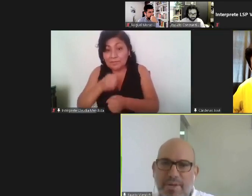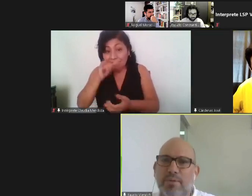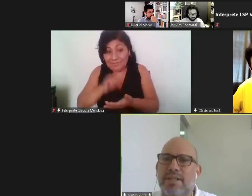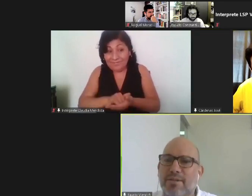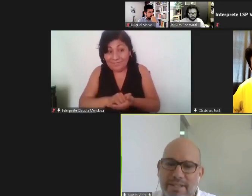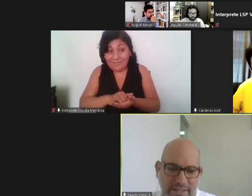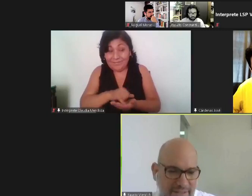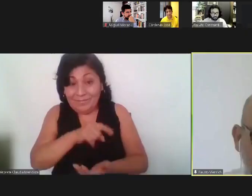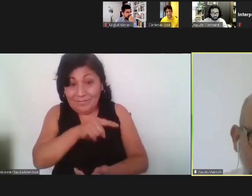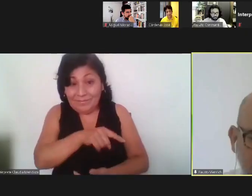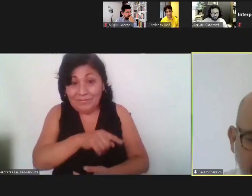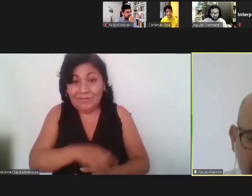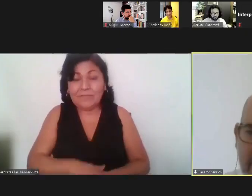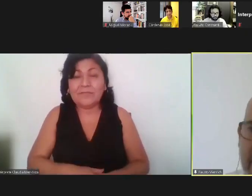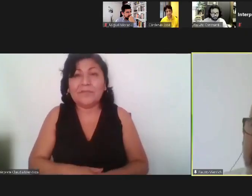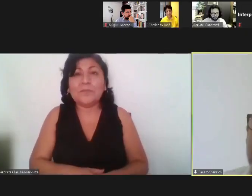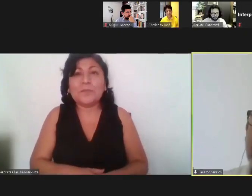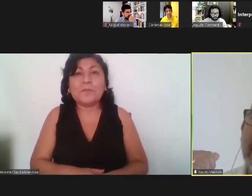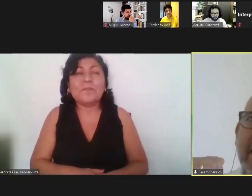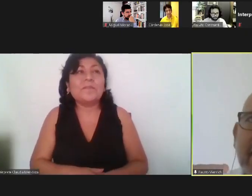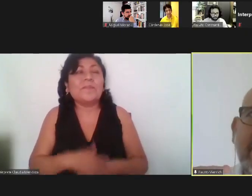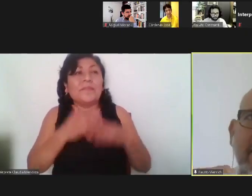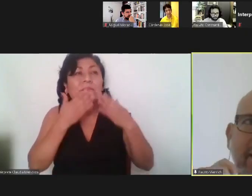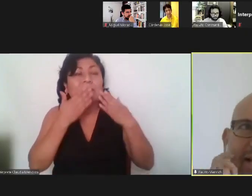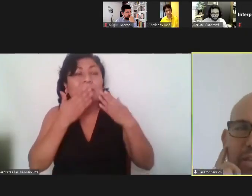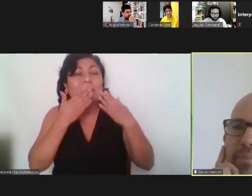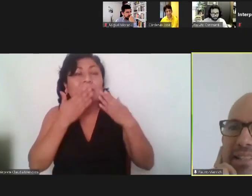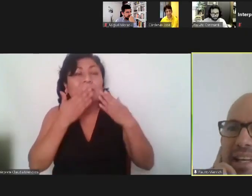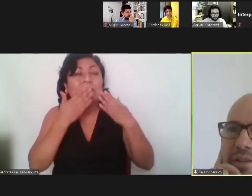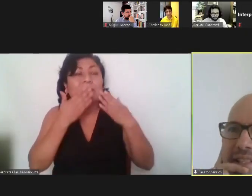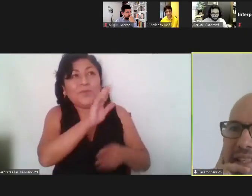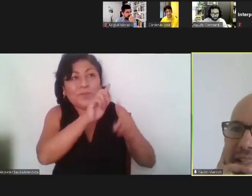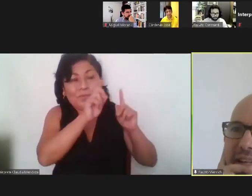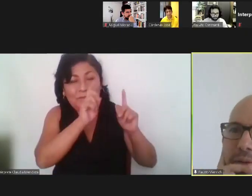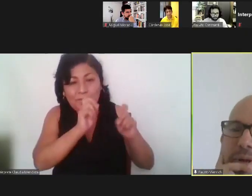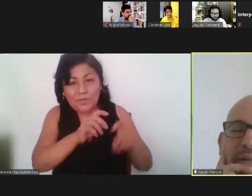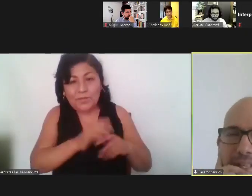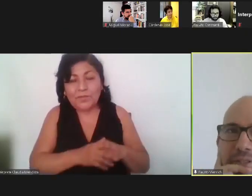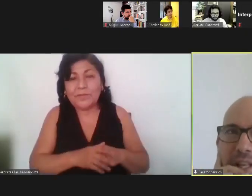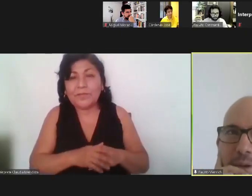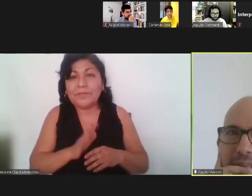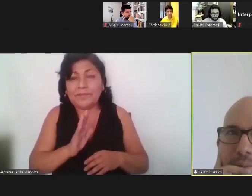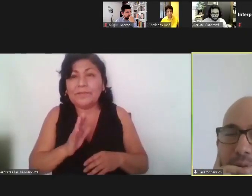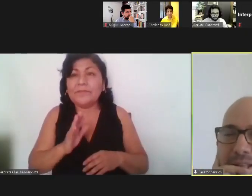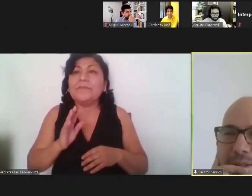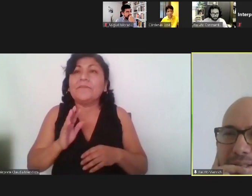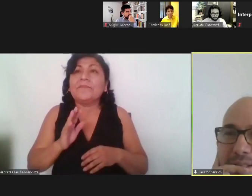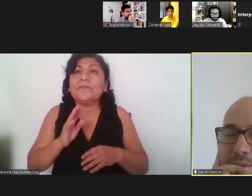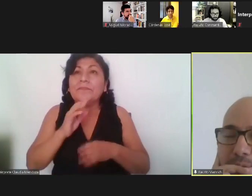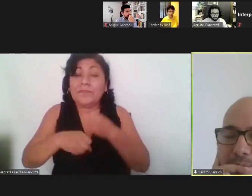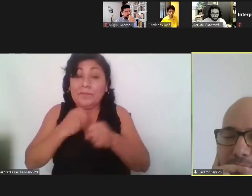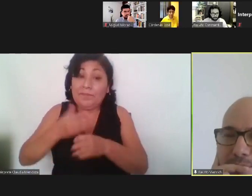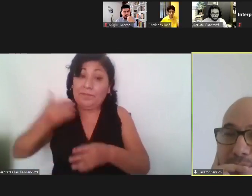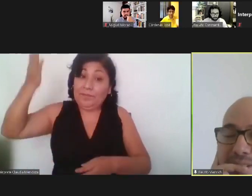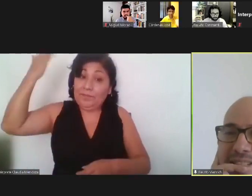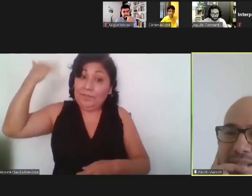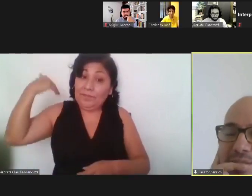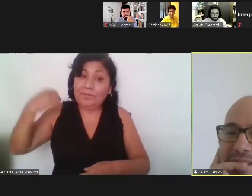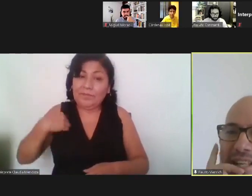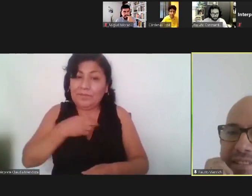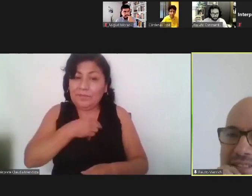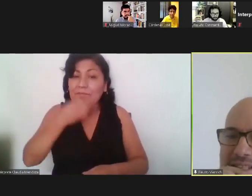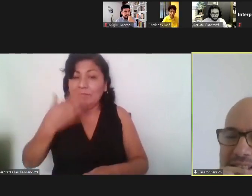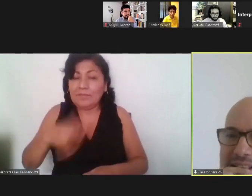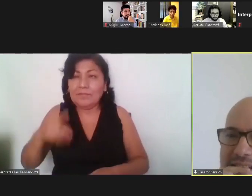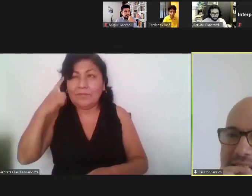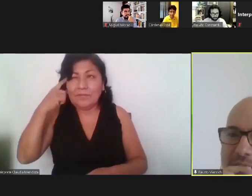Gracias por la pregunta, José, muy interesante. El año pasado, desde el INDECO, bueno, esto ya lo veníamos viendo hace unos 3 años